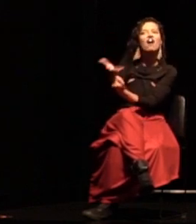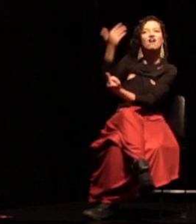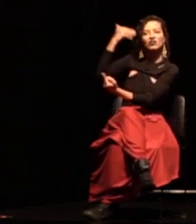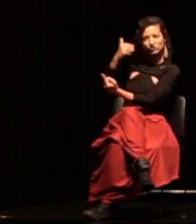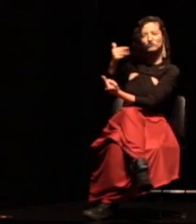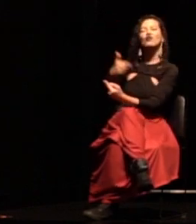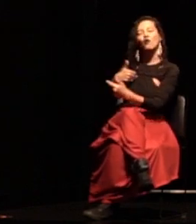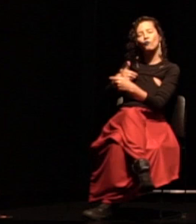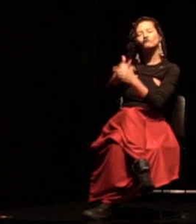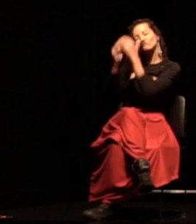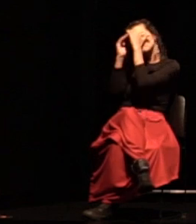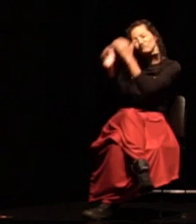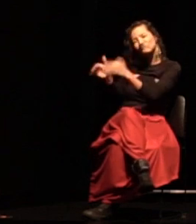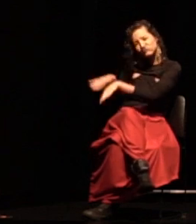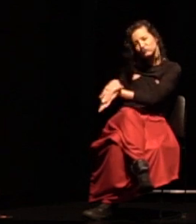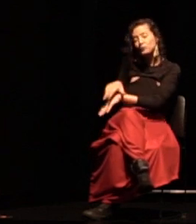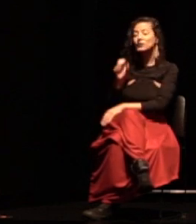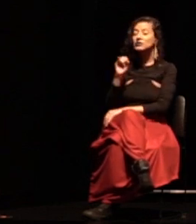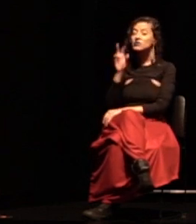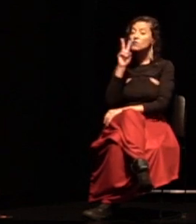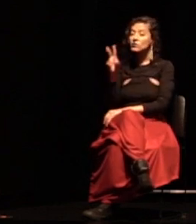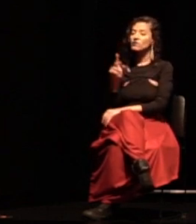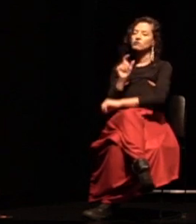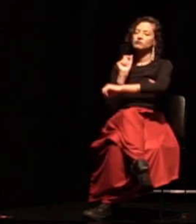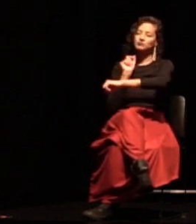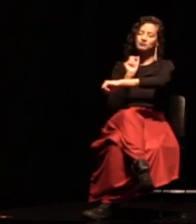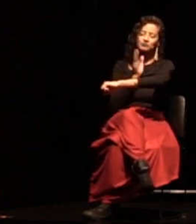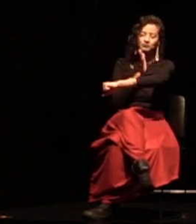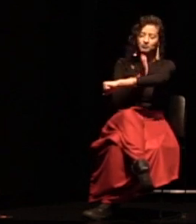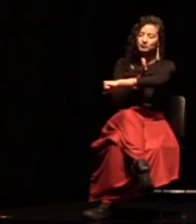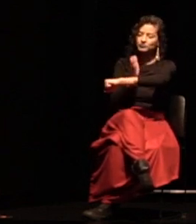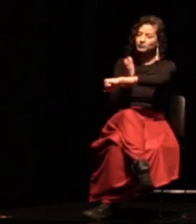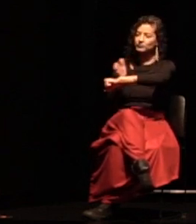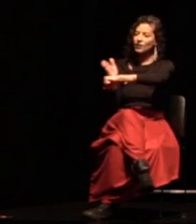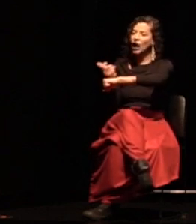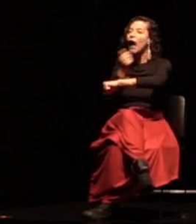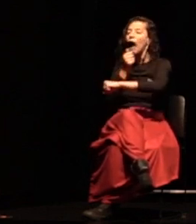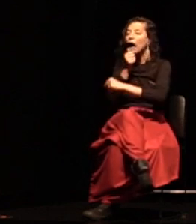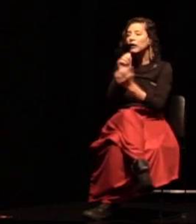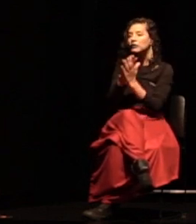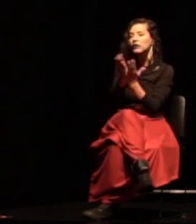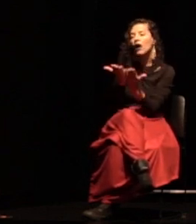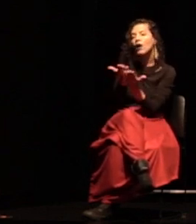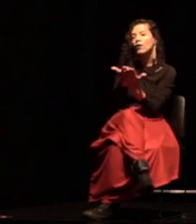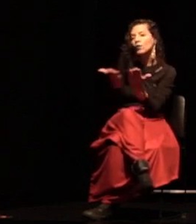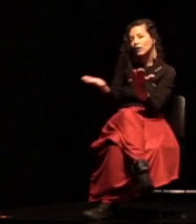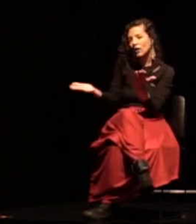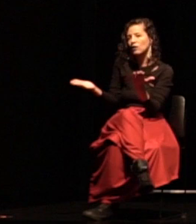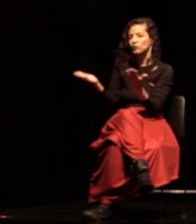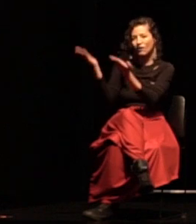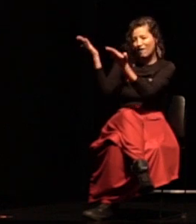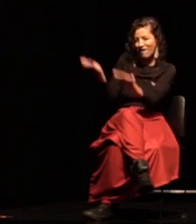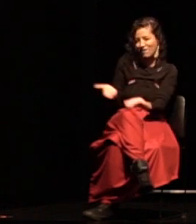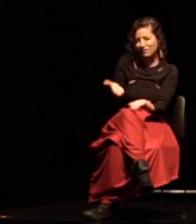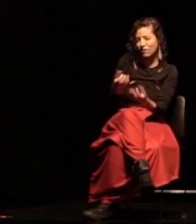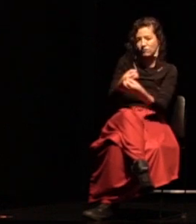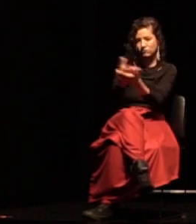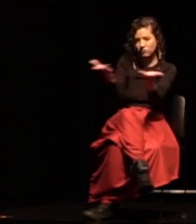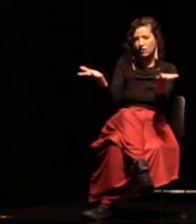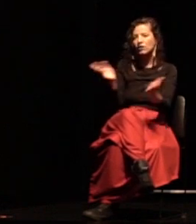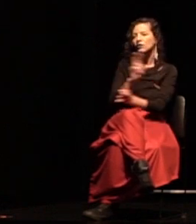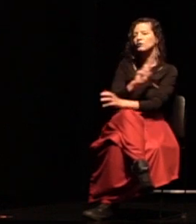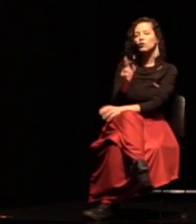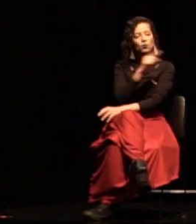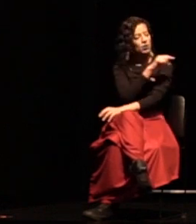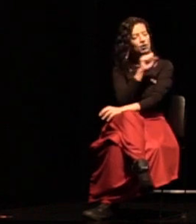cronologia, né, enquanto não vem o belíssimo catálogo livro que a Sônia está organizando, você,